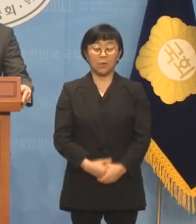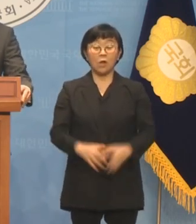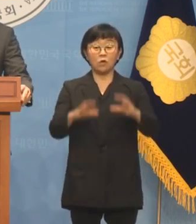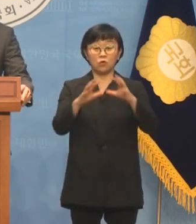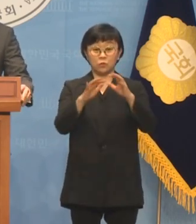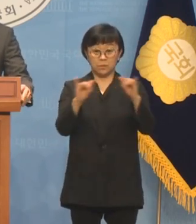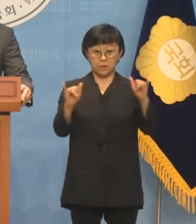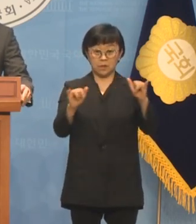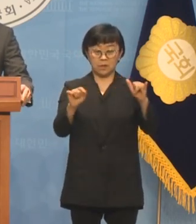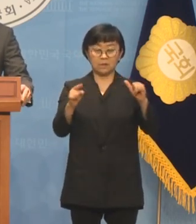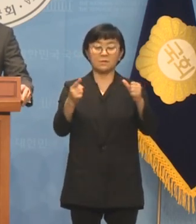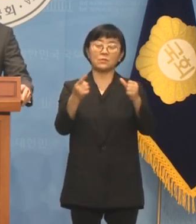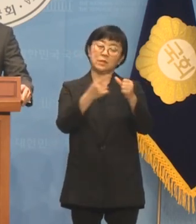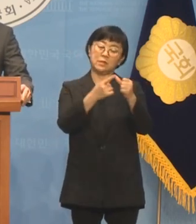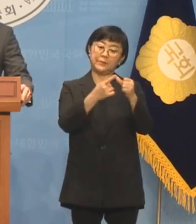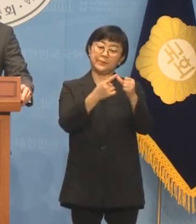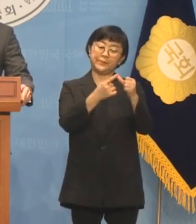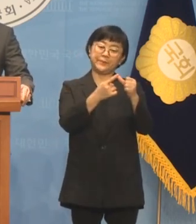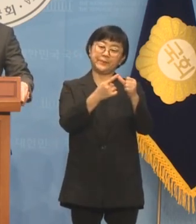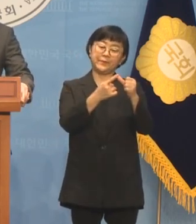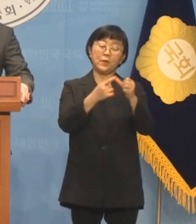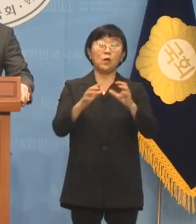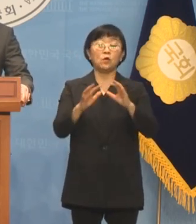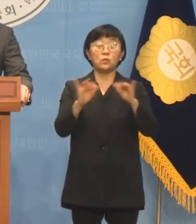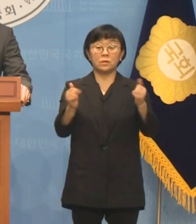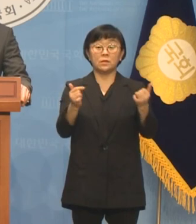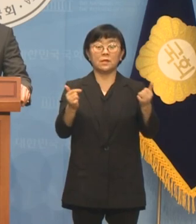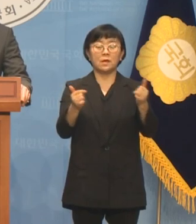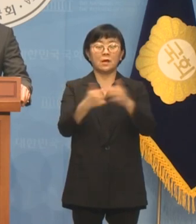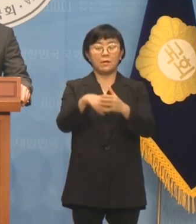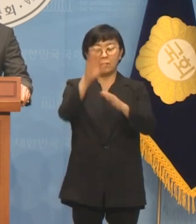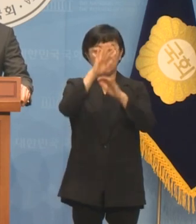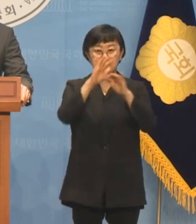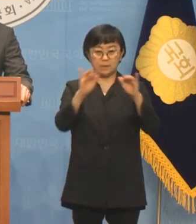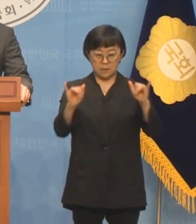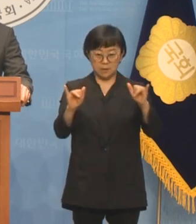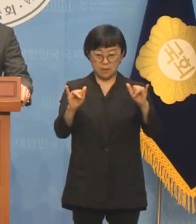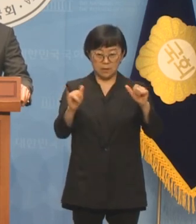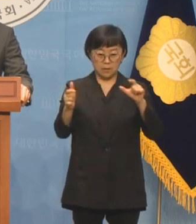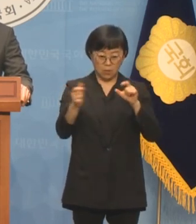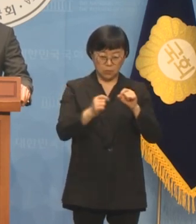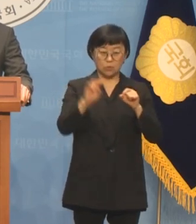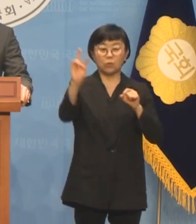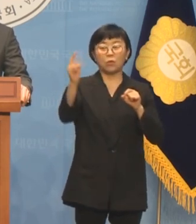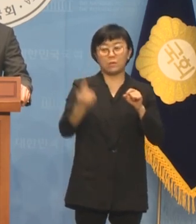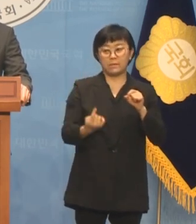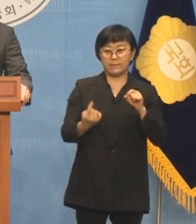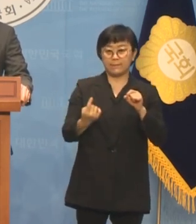국민이 가장 먼저입니다. 국민과 환자의 곁으로 돌아와 주십시오.